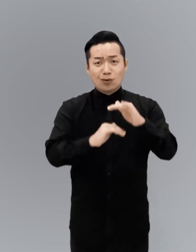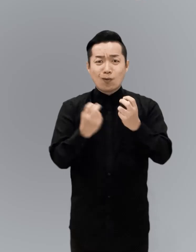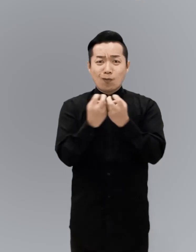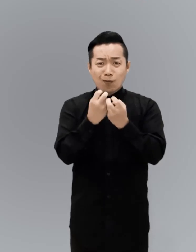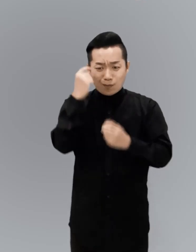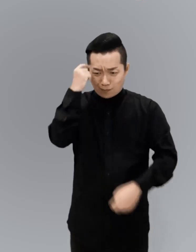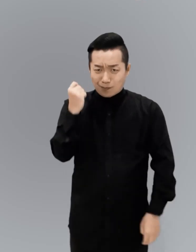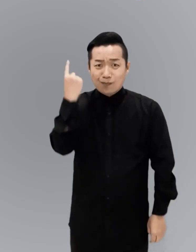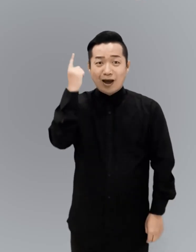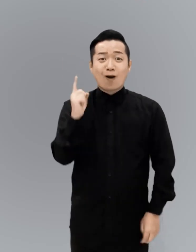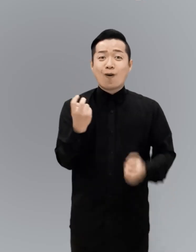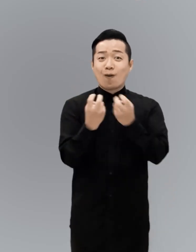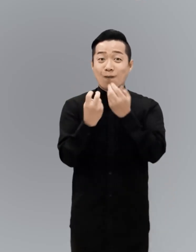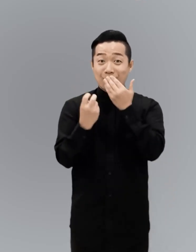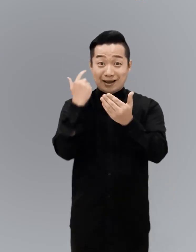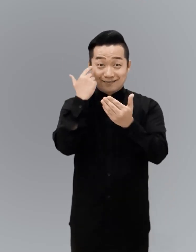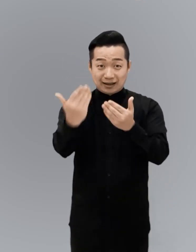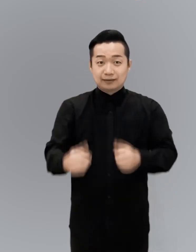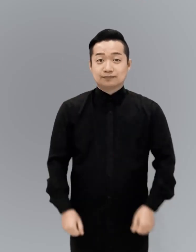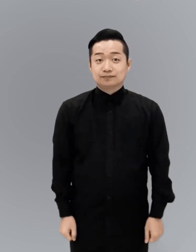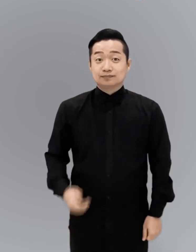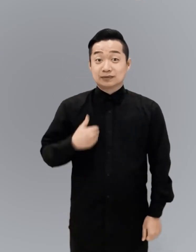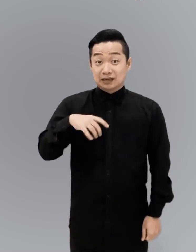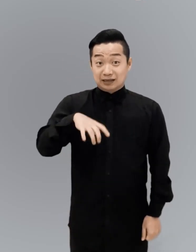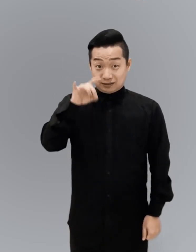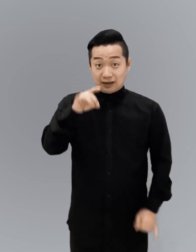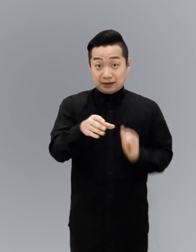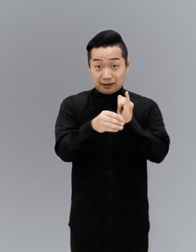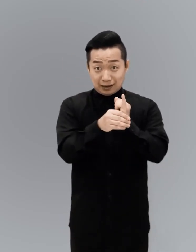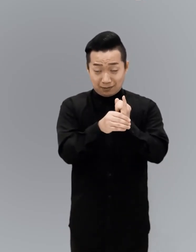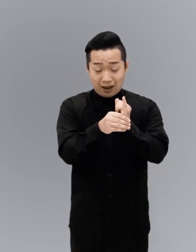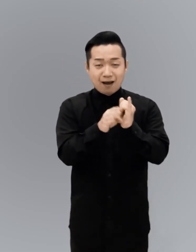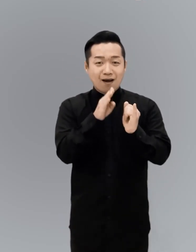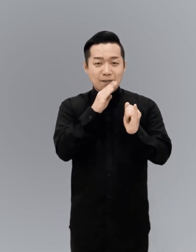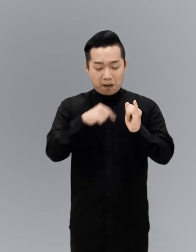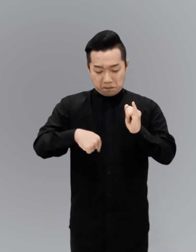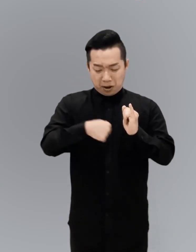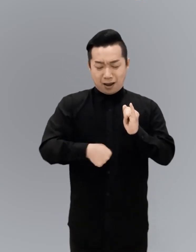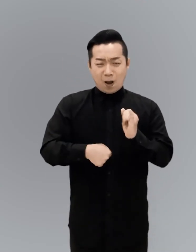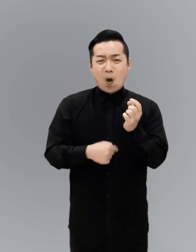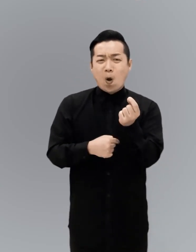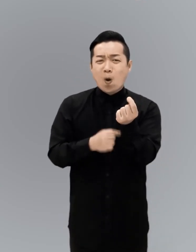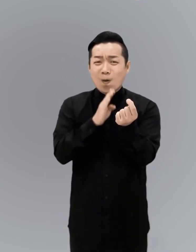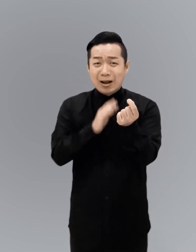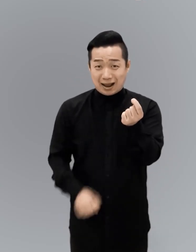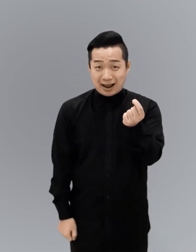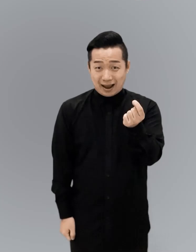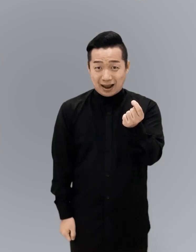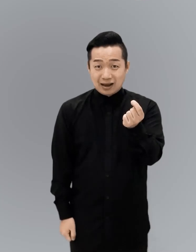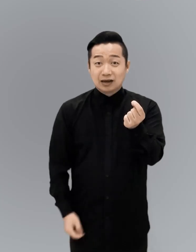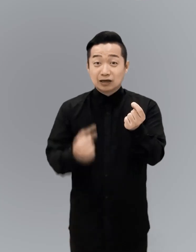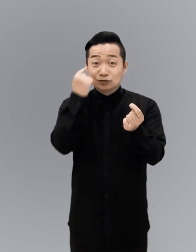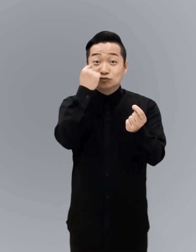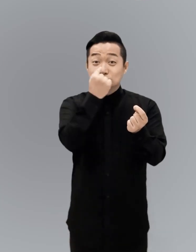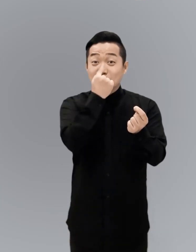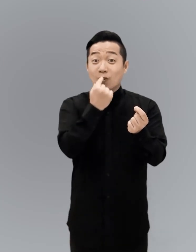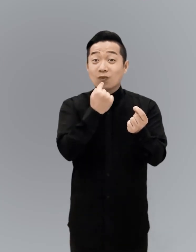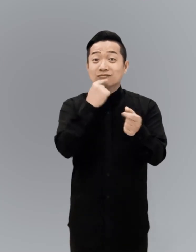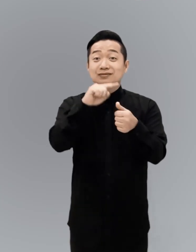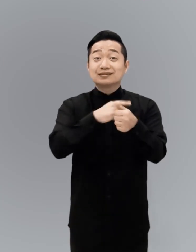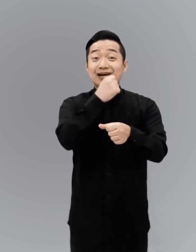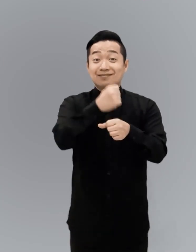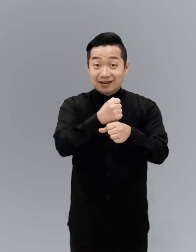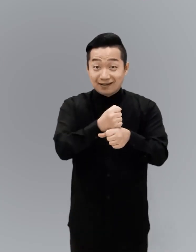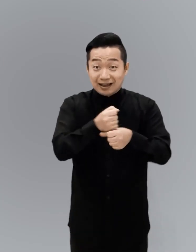떠올리셨나요? 처음에 아이를 가졌을 때는 정말 콩알만한 공인데요. 그 공에 이제 눈, 코, 입이